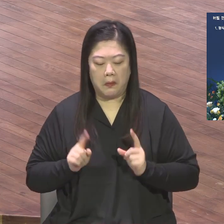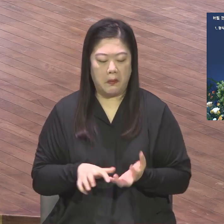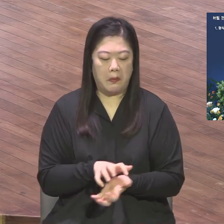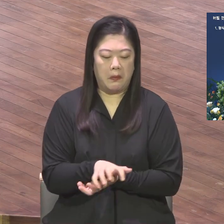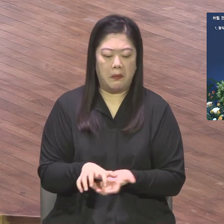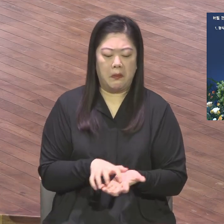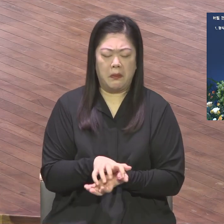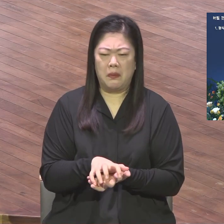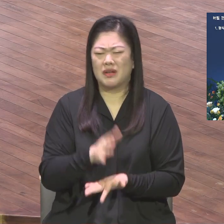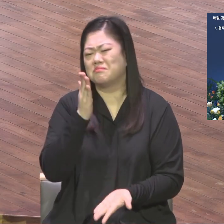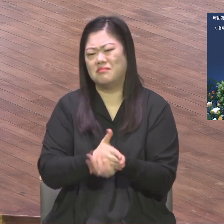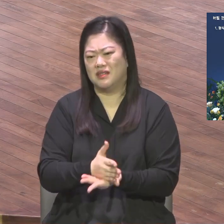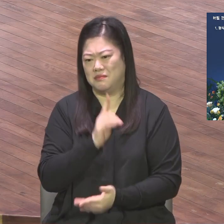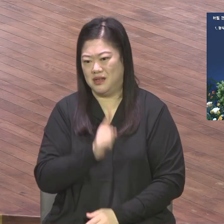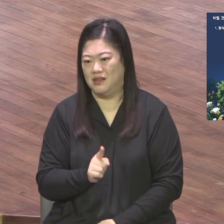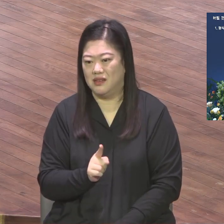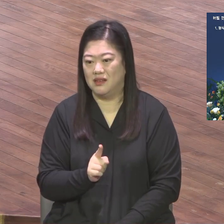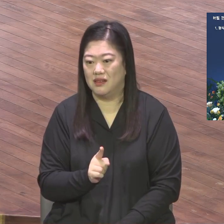기워주려고 온 것이 아니다.